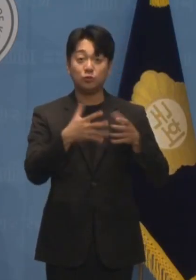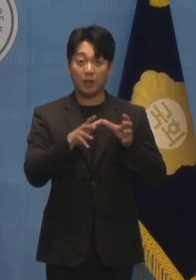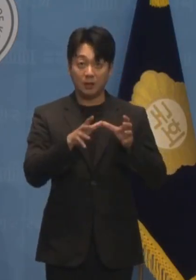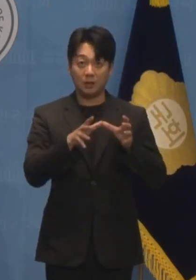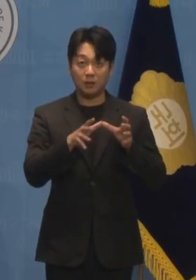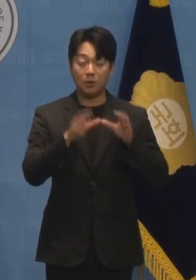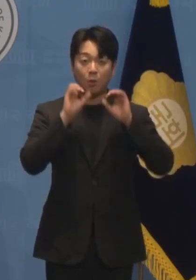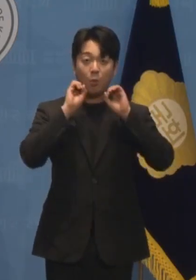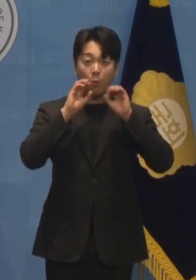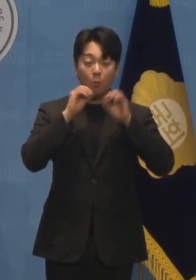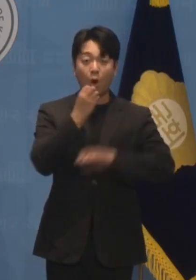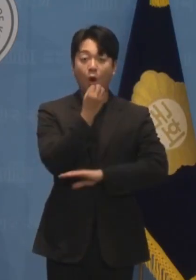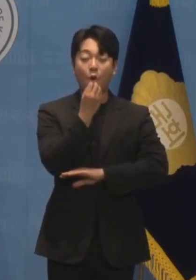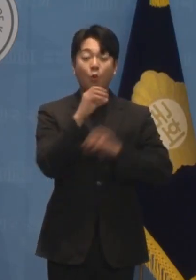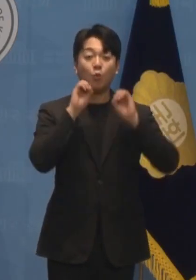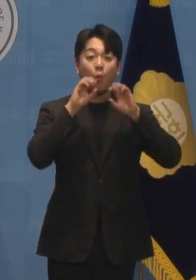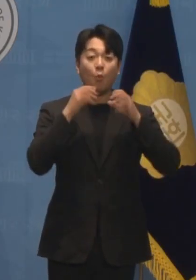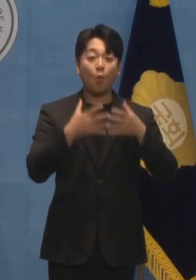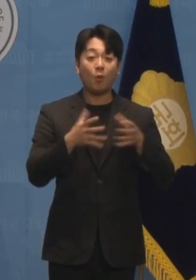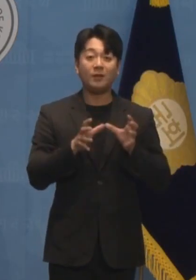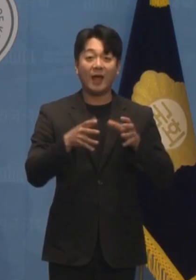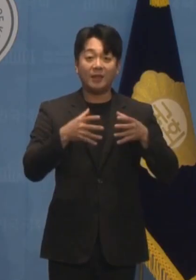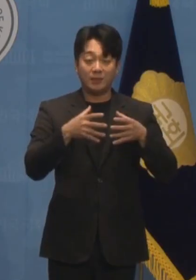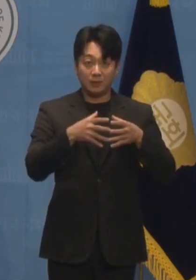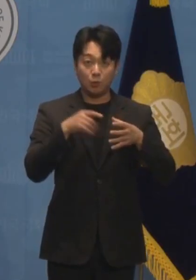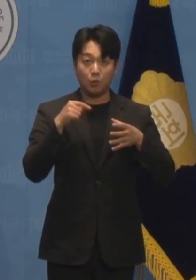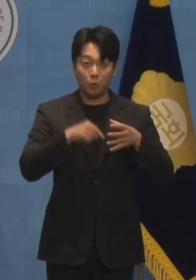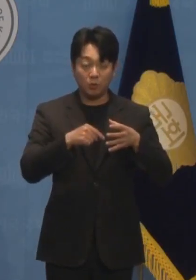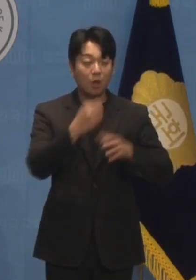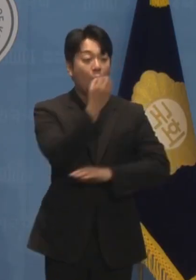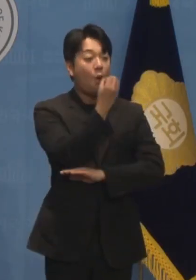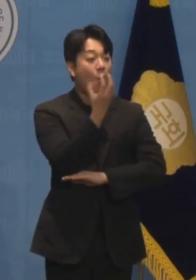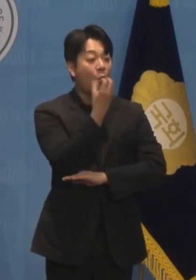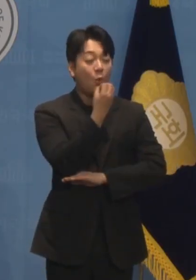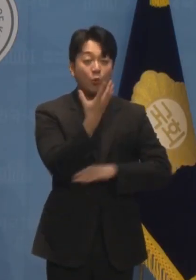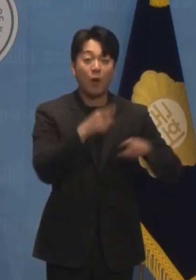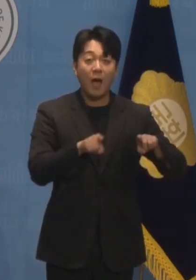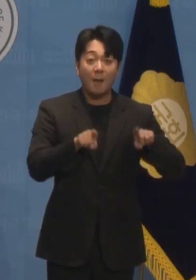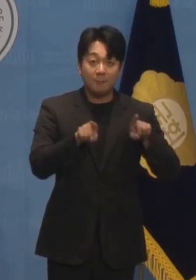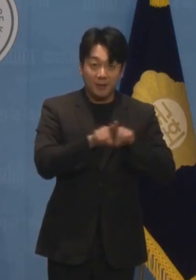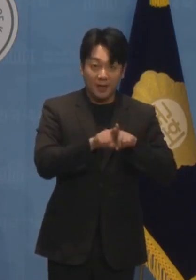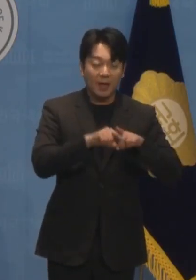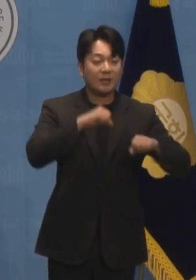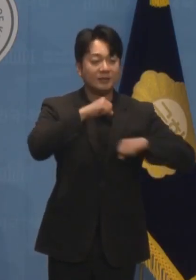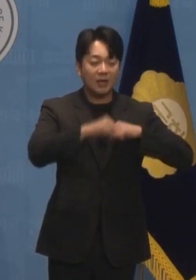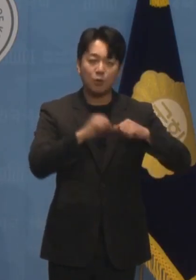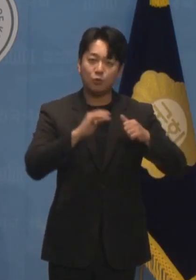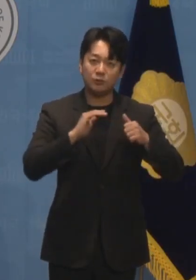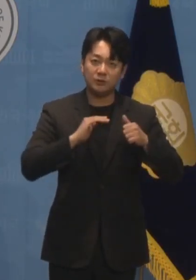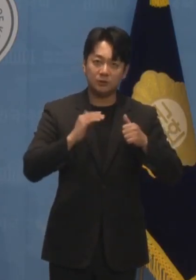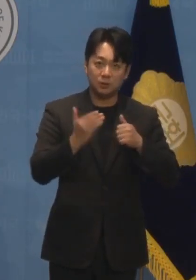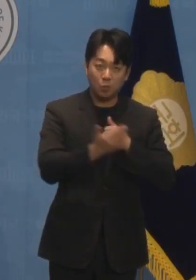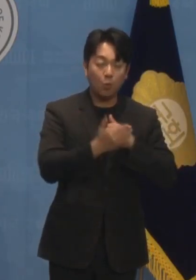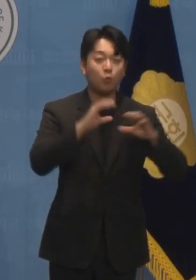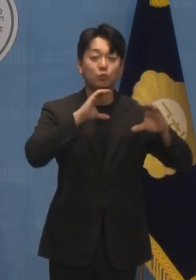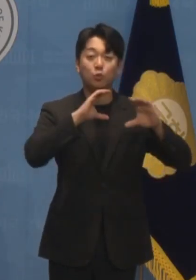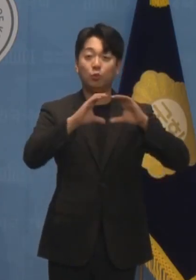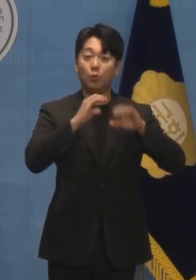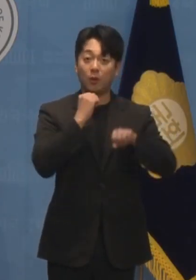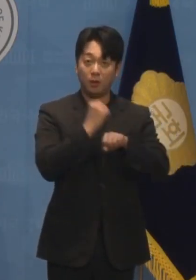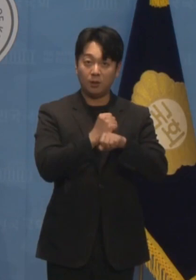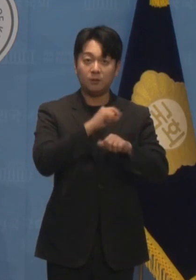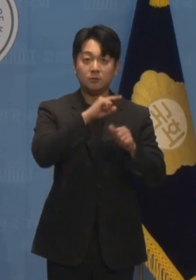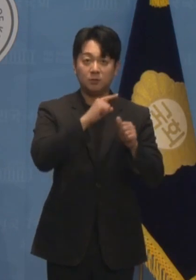공보단을 출범시키면서 언론과 함께 언론의 자유를 지키고 언론과 소통하면서